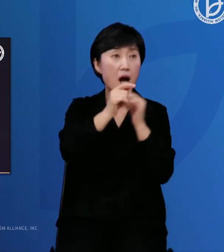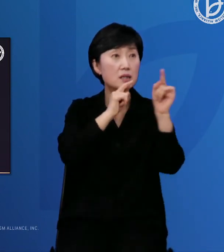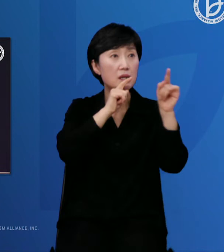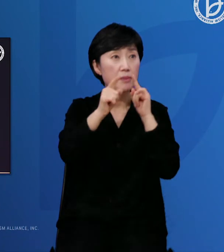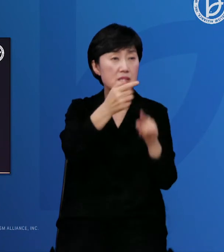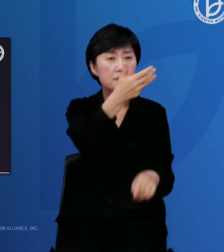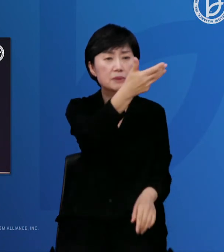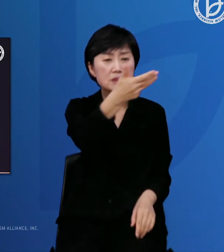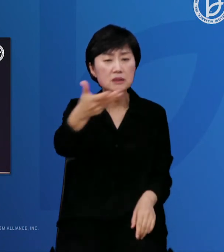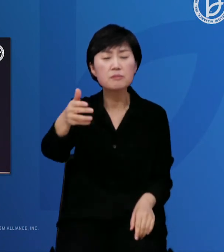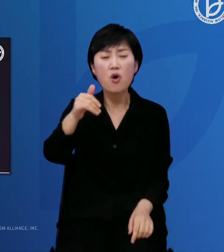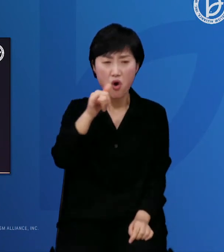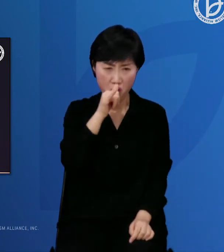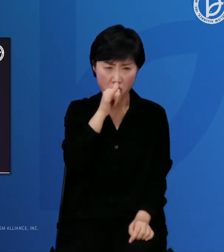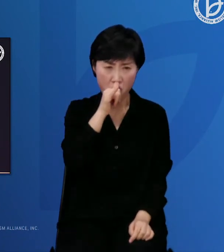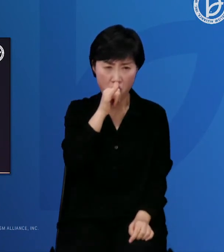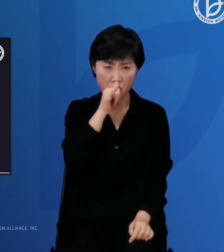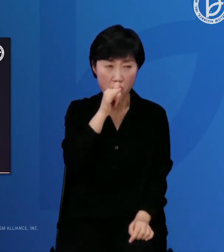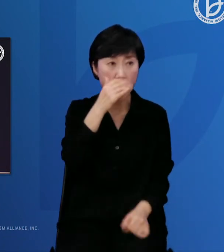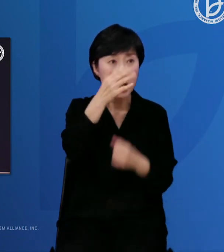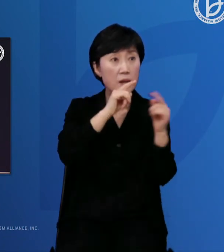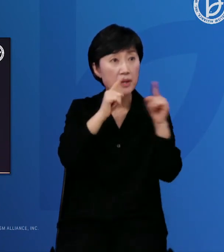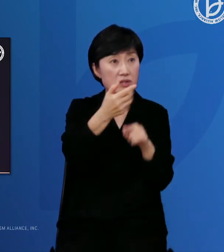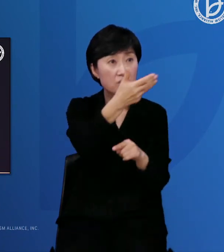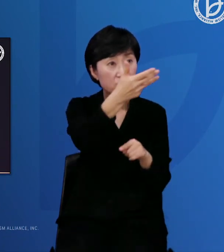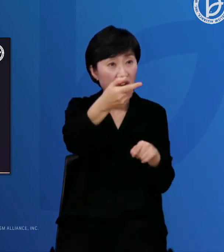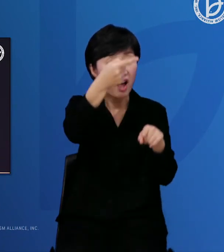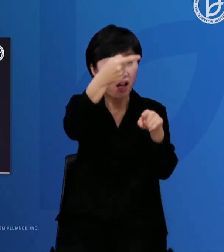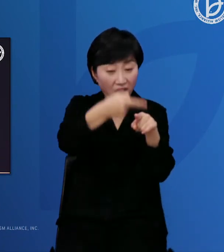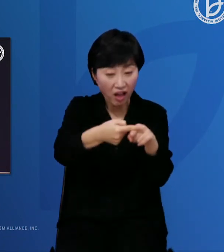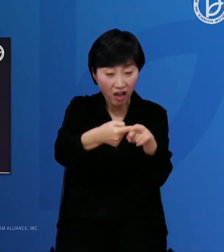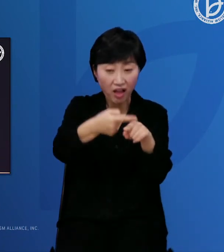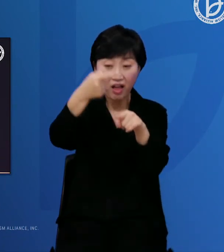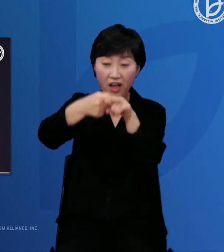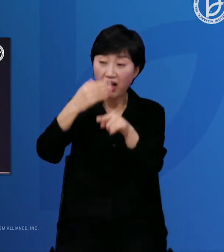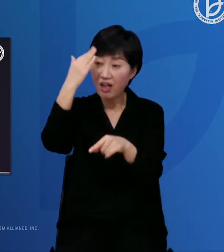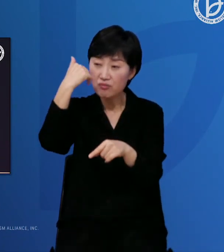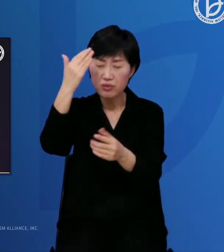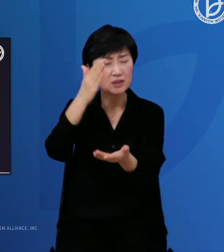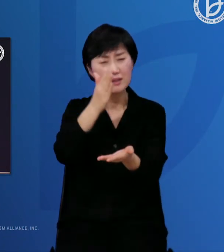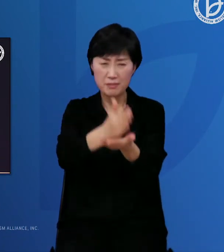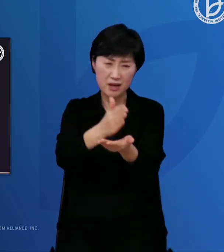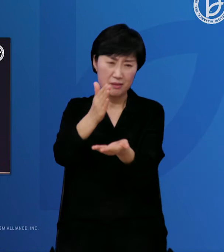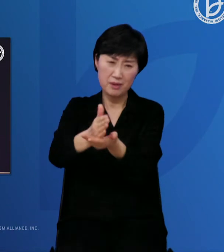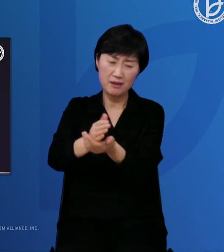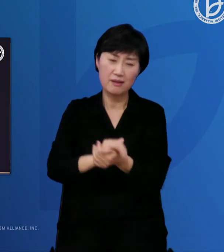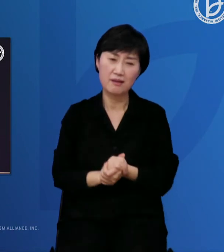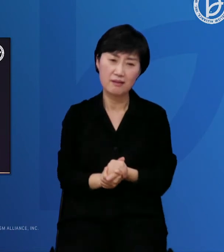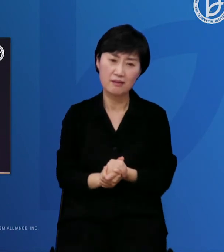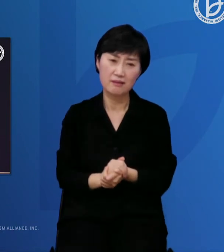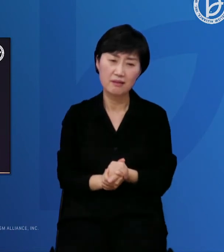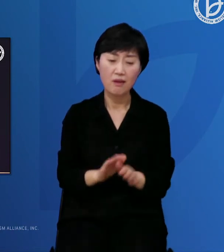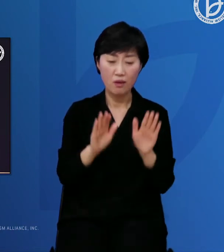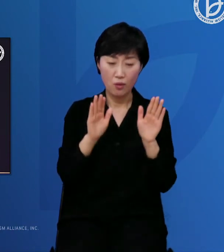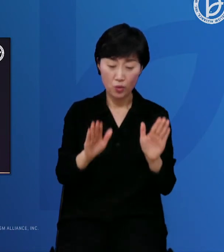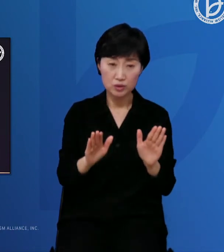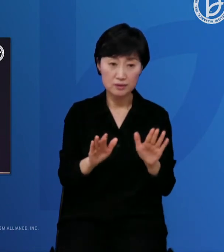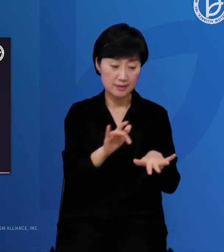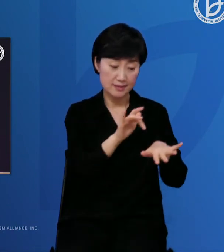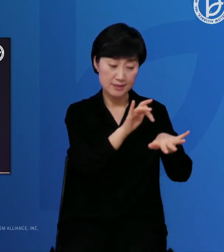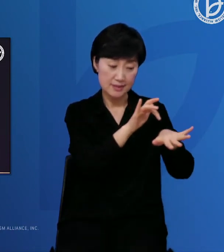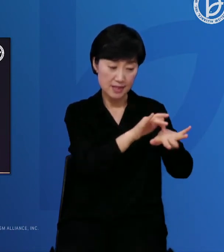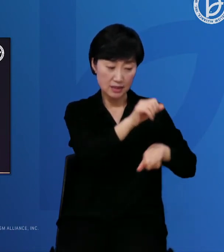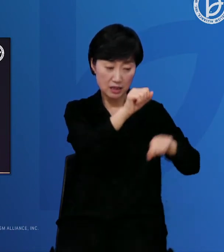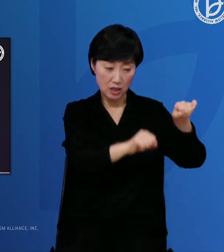not lose hold of the stream of the word. 오늘 뭐라고 했는지 압니까? What does it say in today's passage? 여러분이 사단이 어떤 내용을